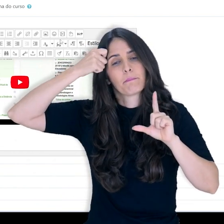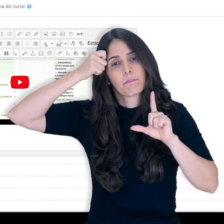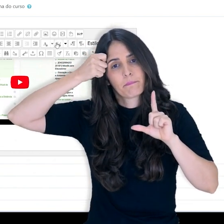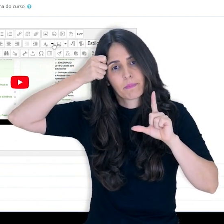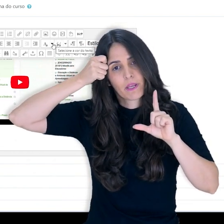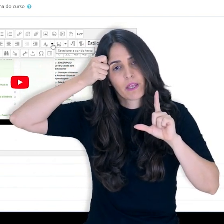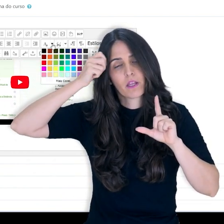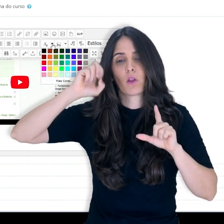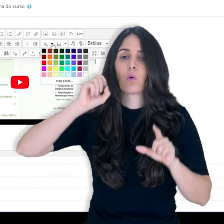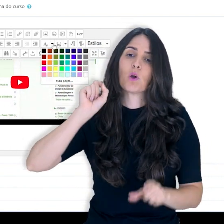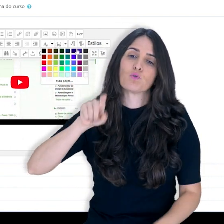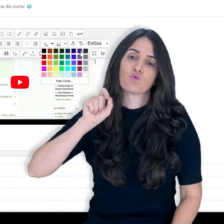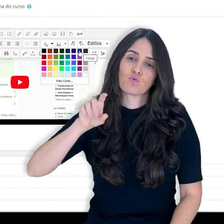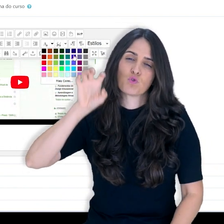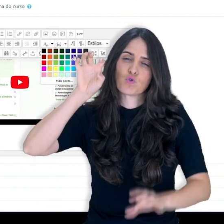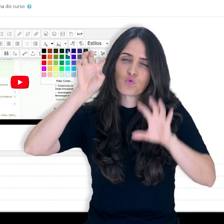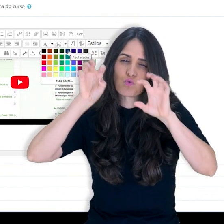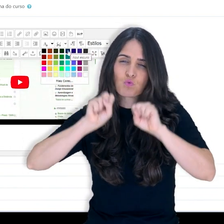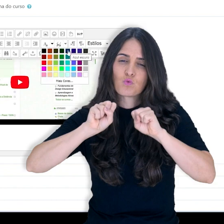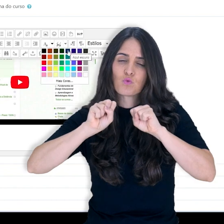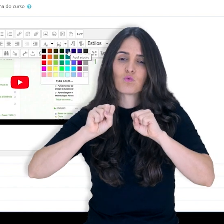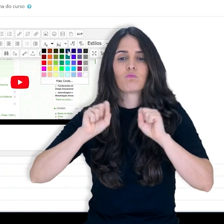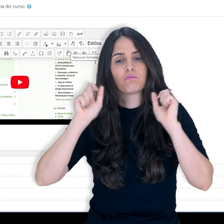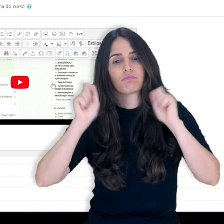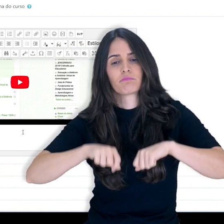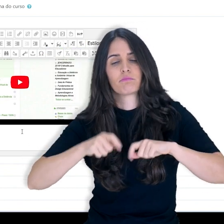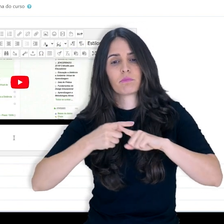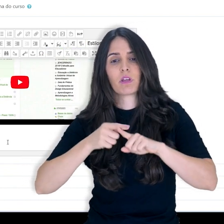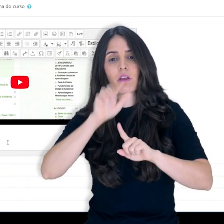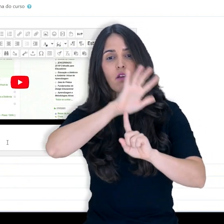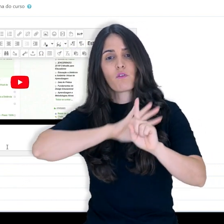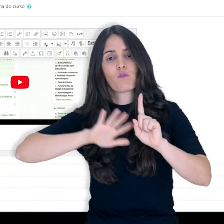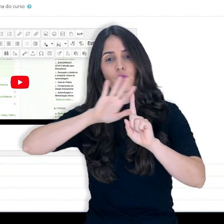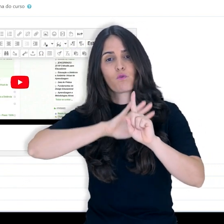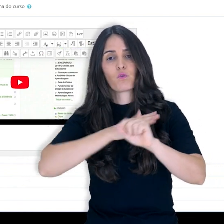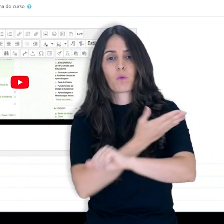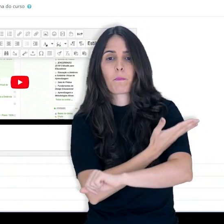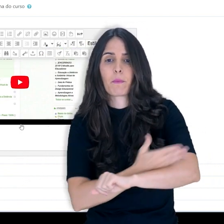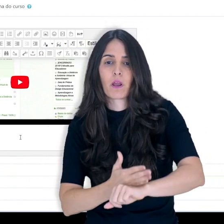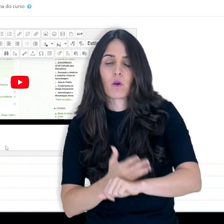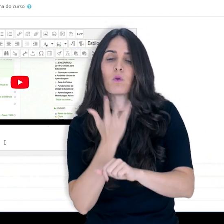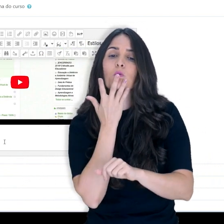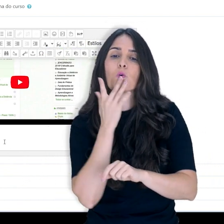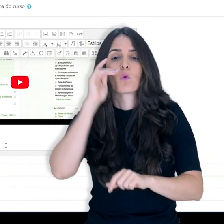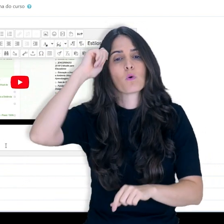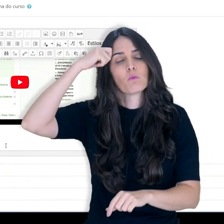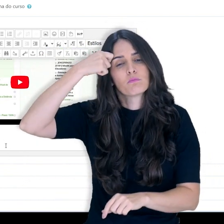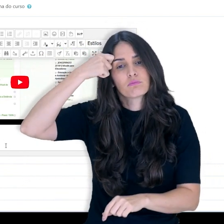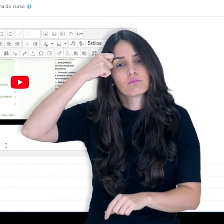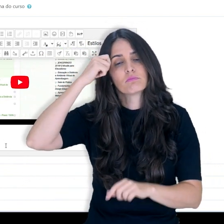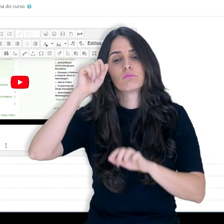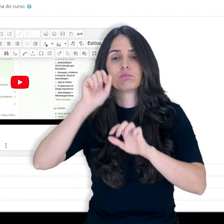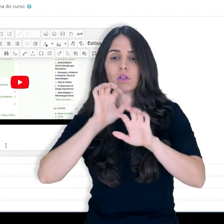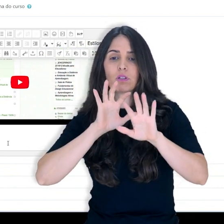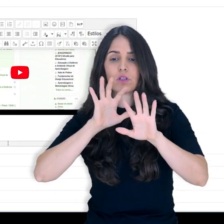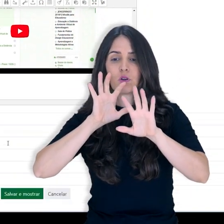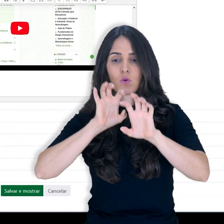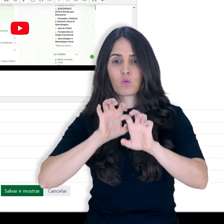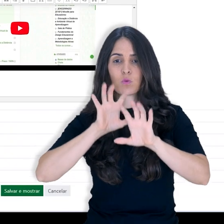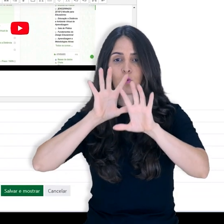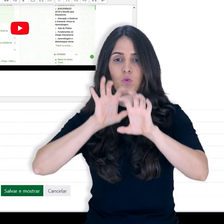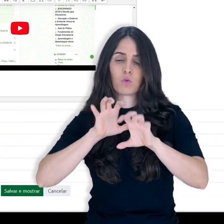por exemplo um azul escuro ficaria também aqui adequado não teria problema tá então